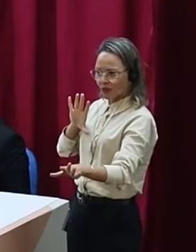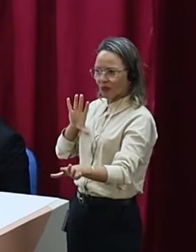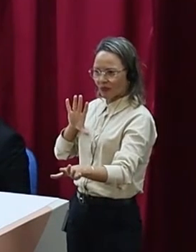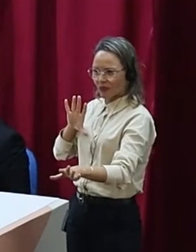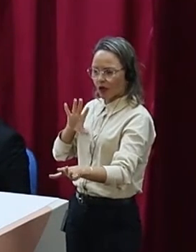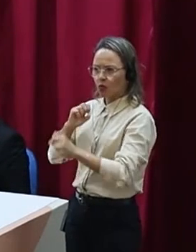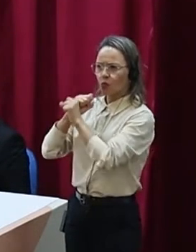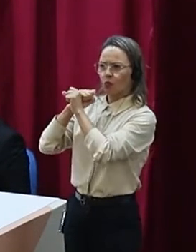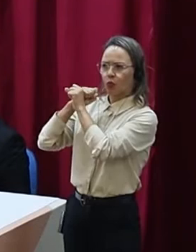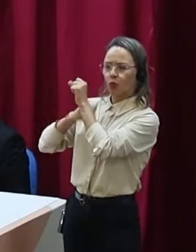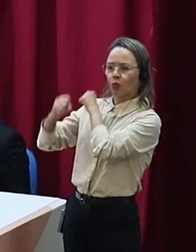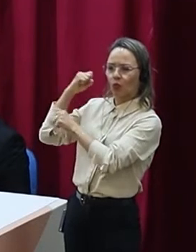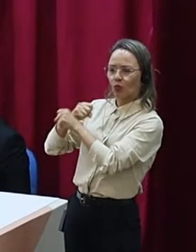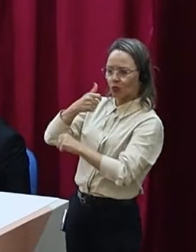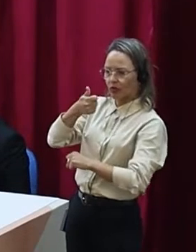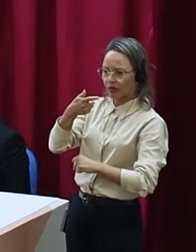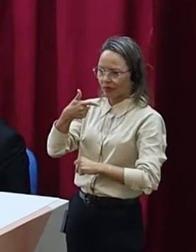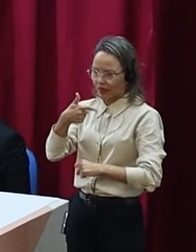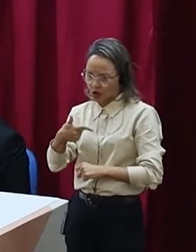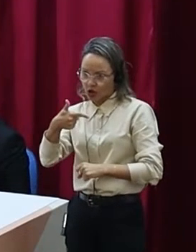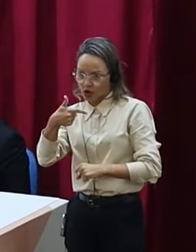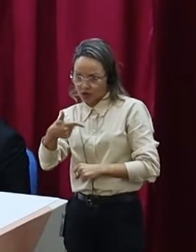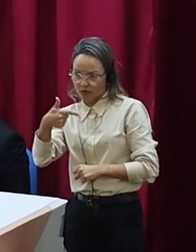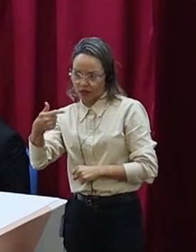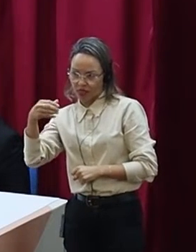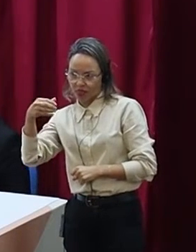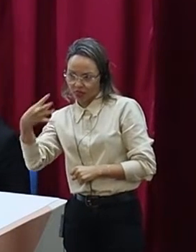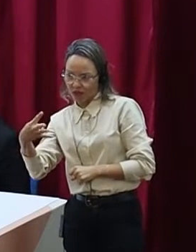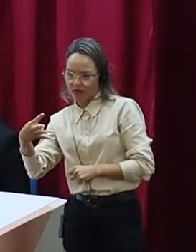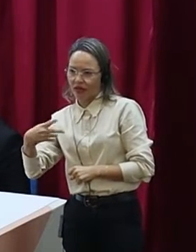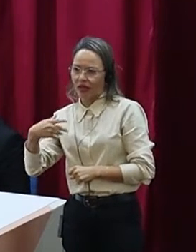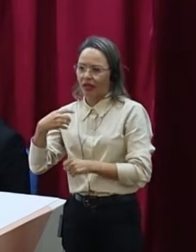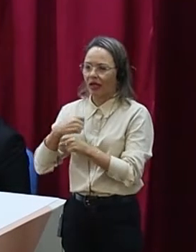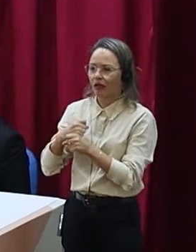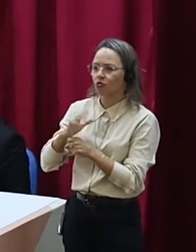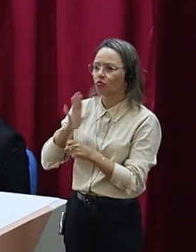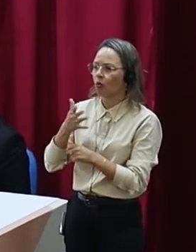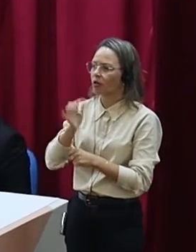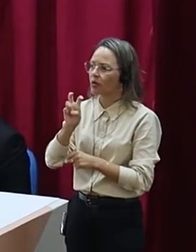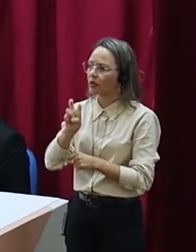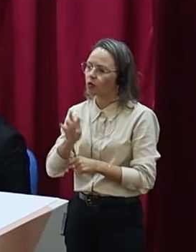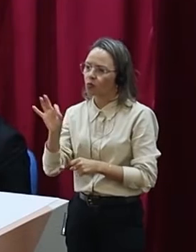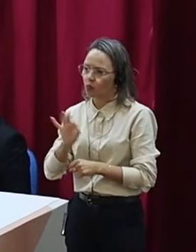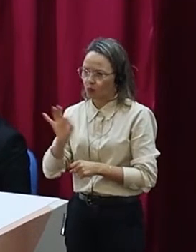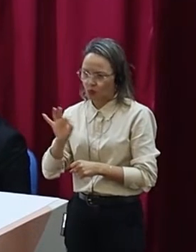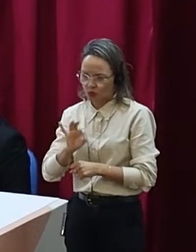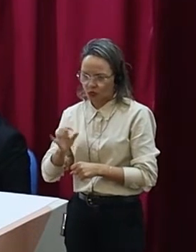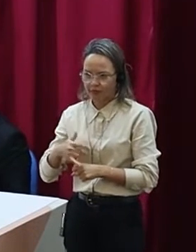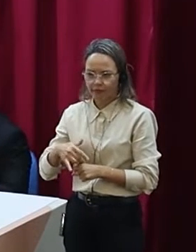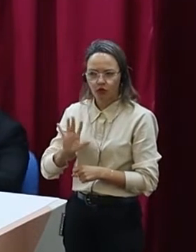214 años, somente 5% dos paraguayos hablaban español. El resto, somente